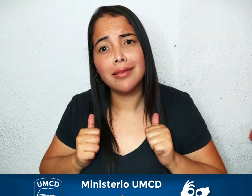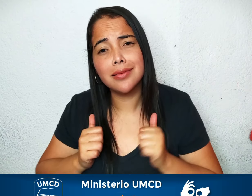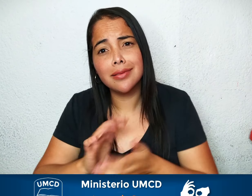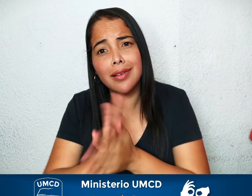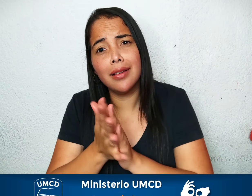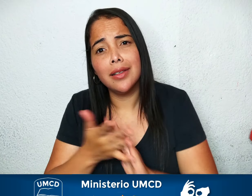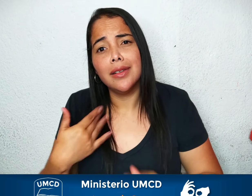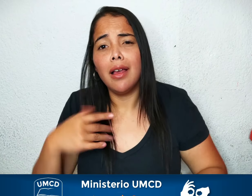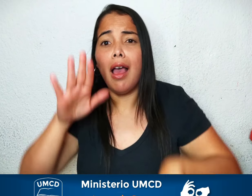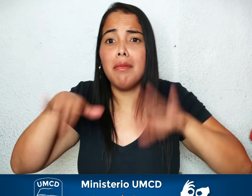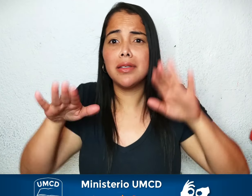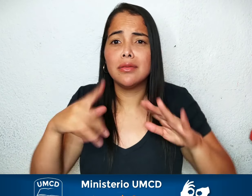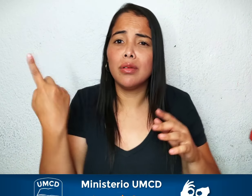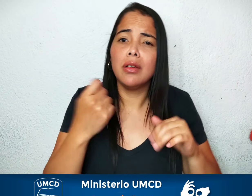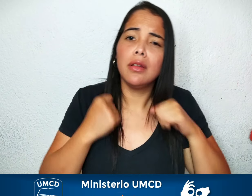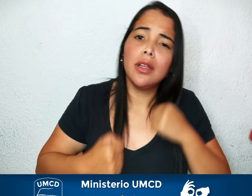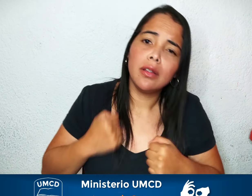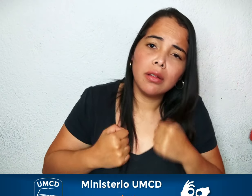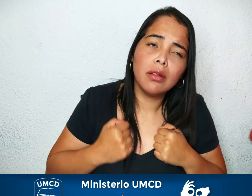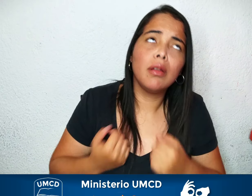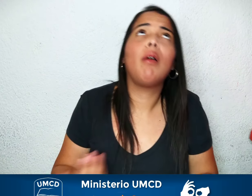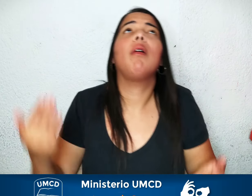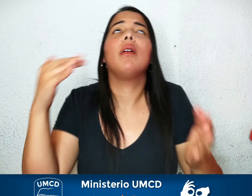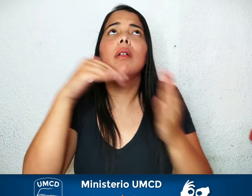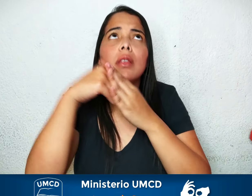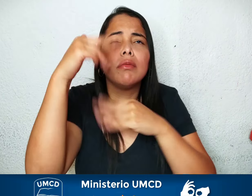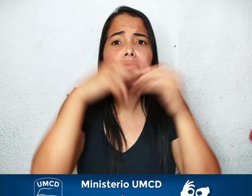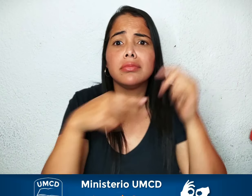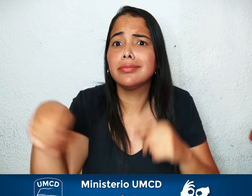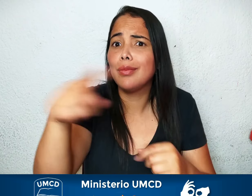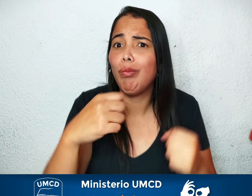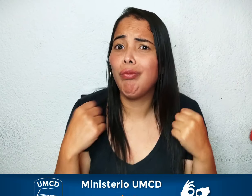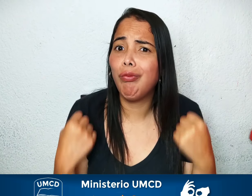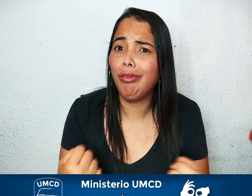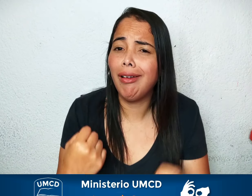se quitaban la ropa para bañarse y otra vez volvían a la tarea.